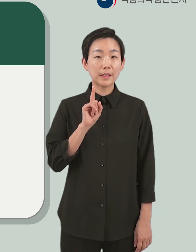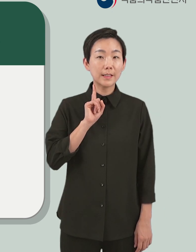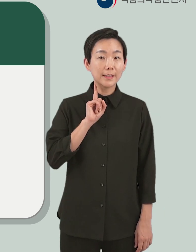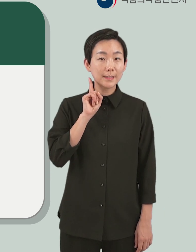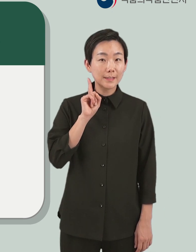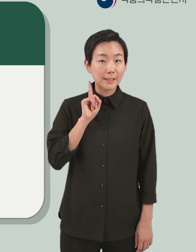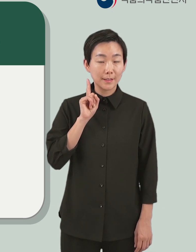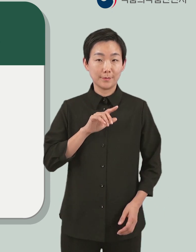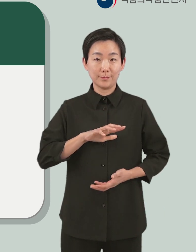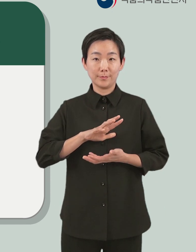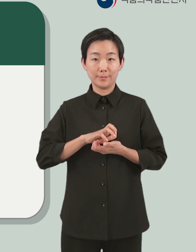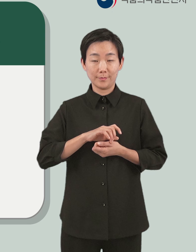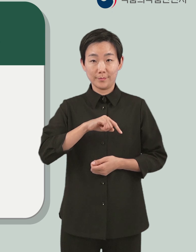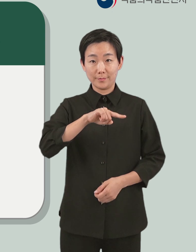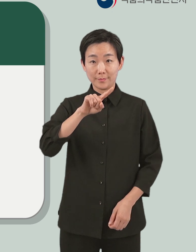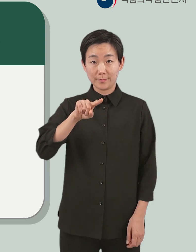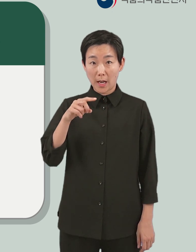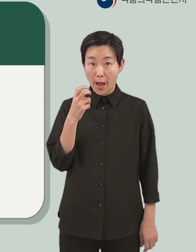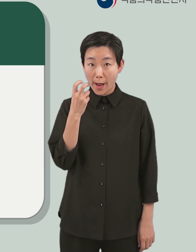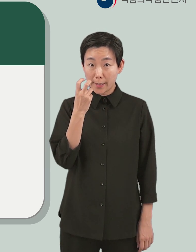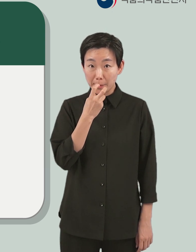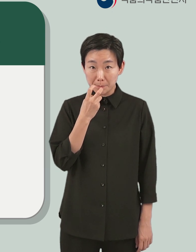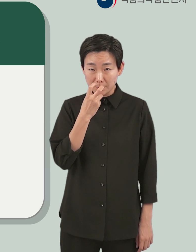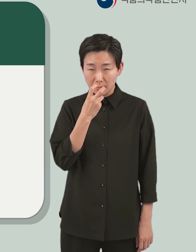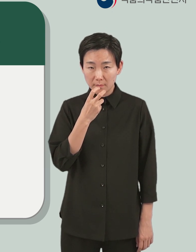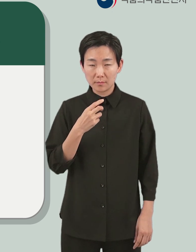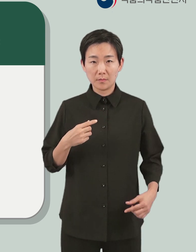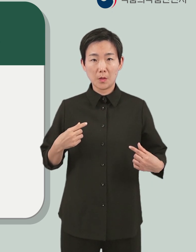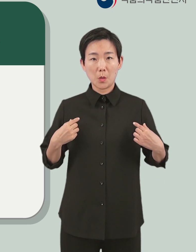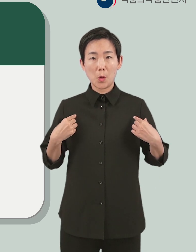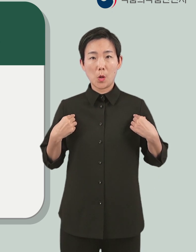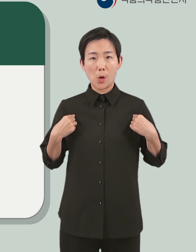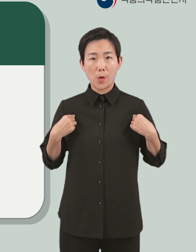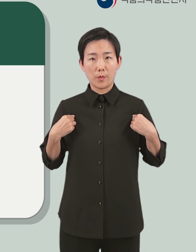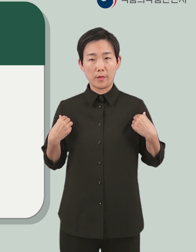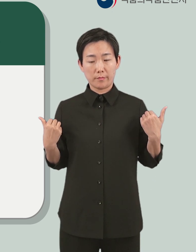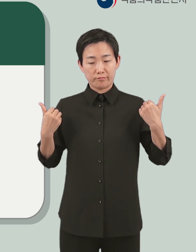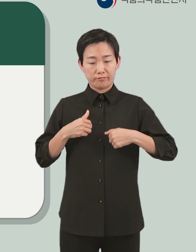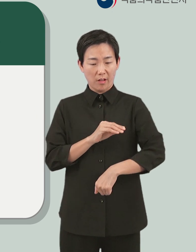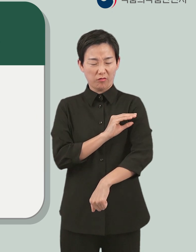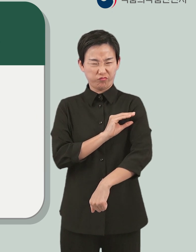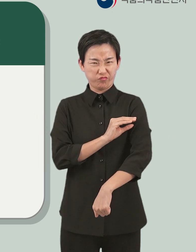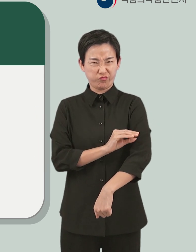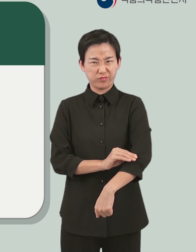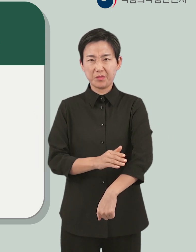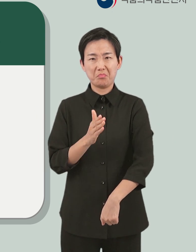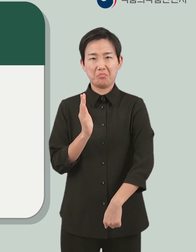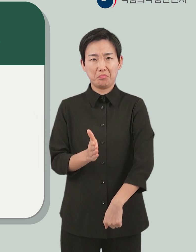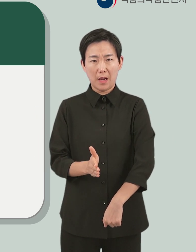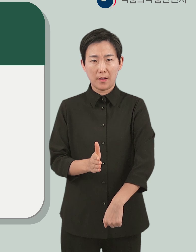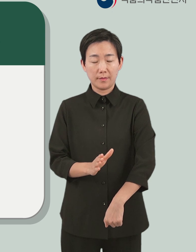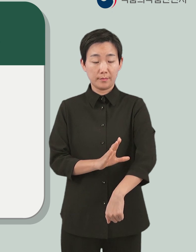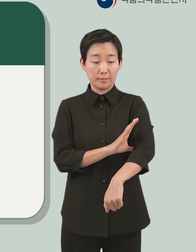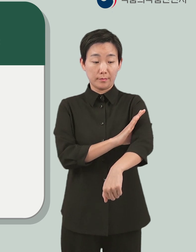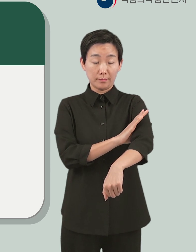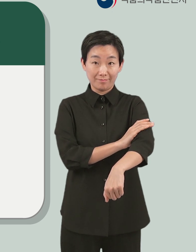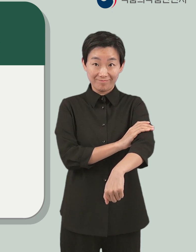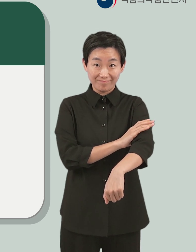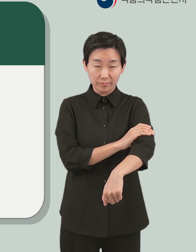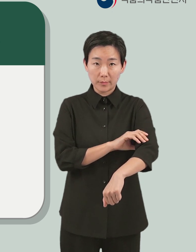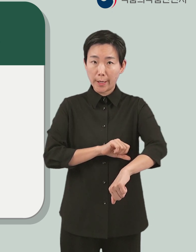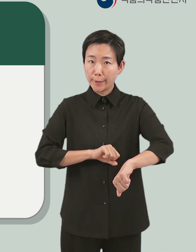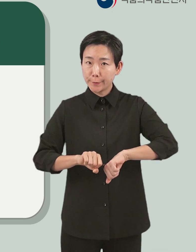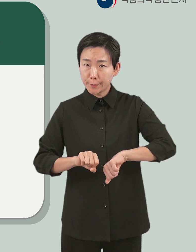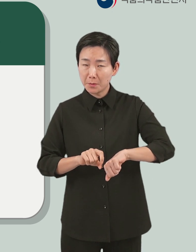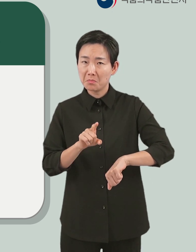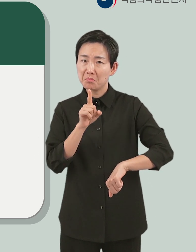측정 시에는 팔에 두꺼운 옷을 입지 않고 움직이거나 말하지 않아야 하며 심전도 측정 중에도 움직이지 않아야